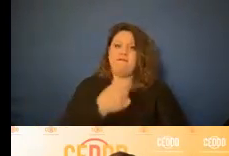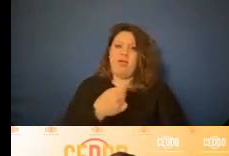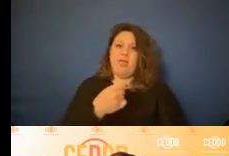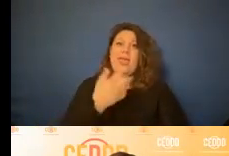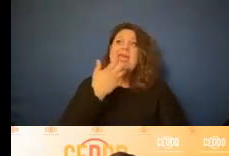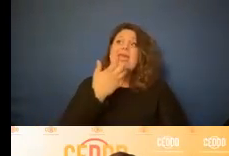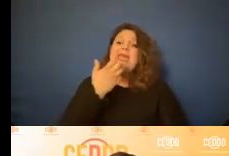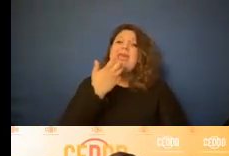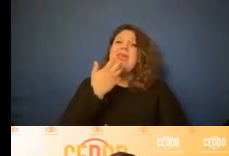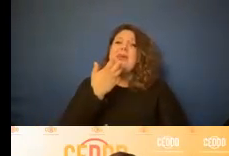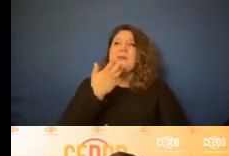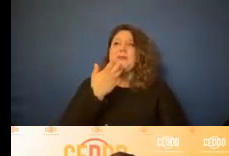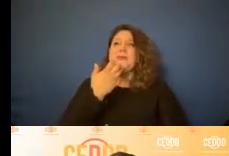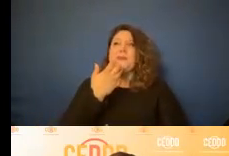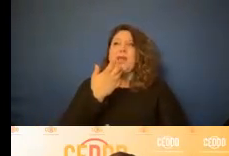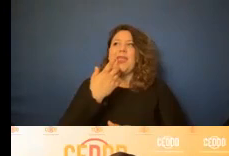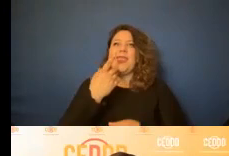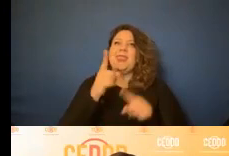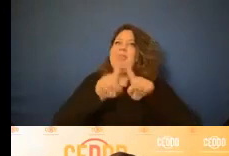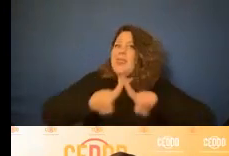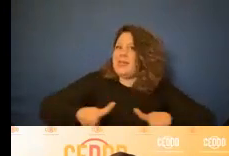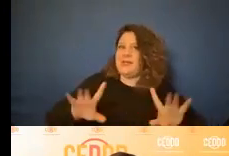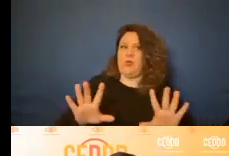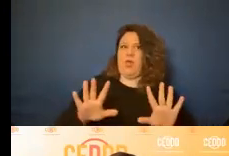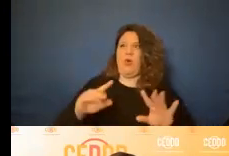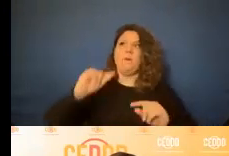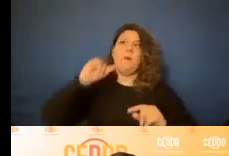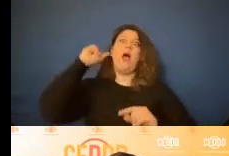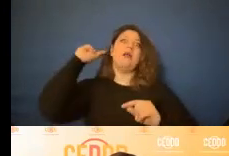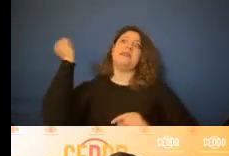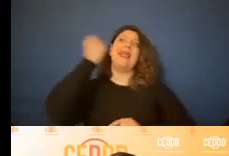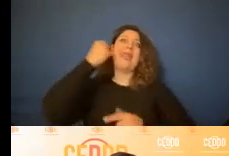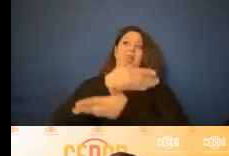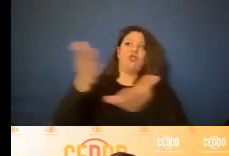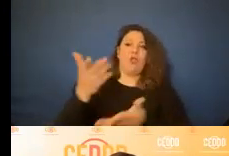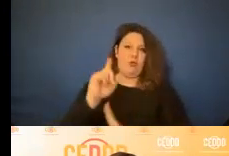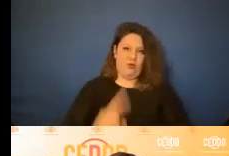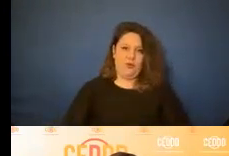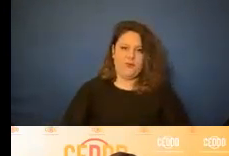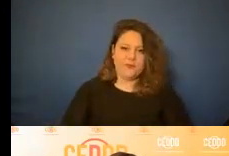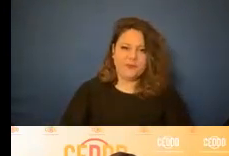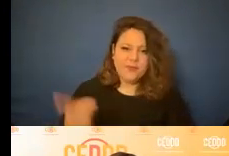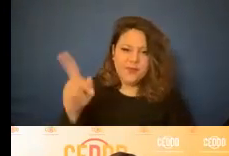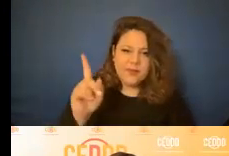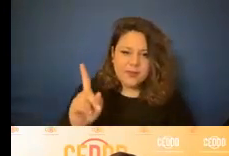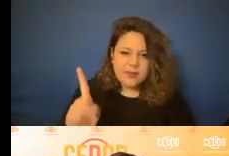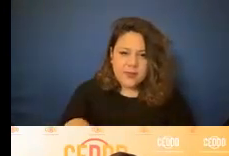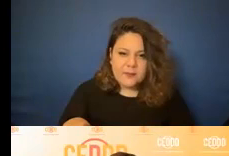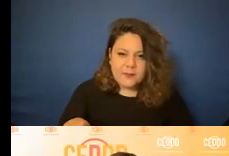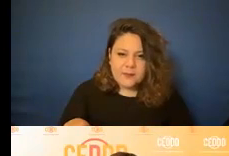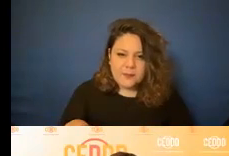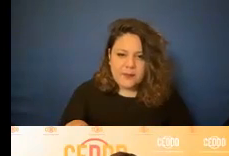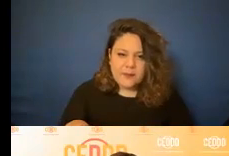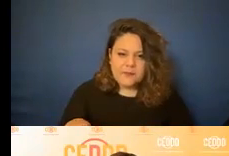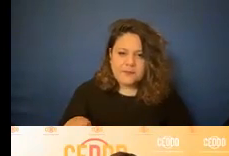mundo, ¿no? Involucrar a toda la comunidad educativa, dar formación y trabajo vivencial al